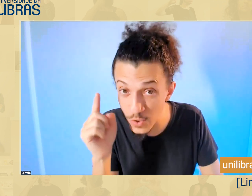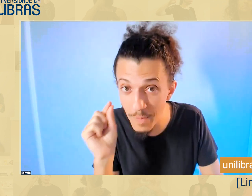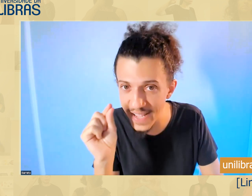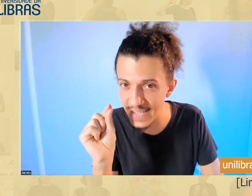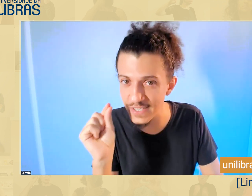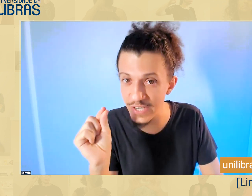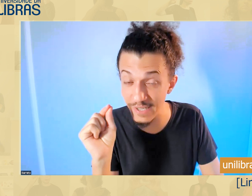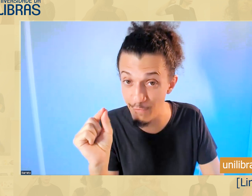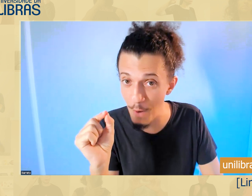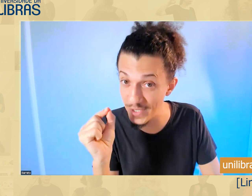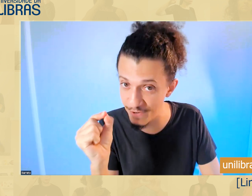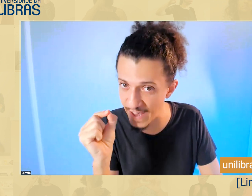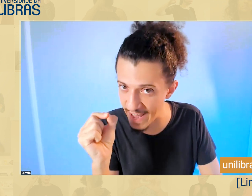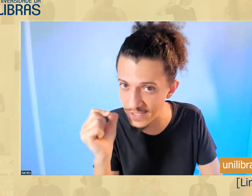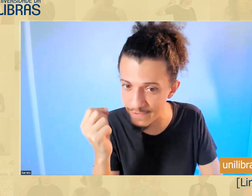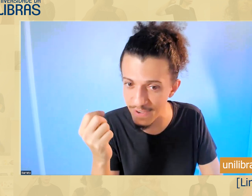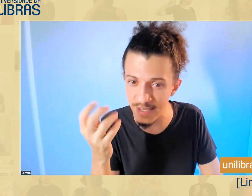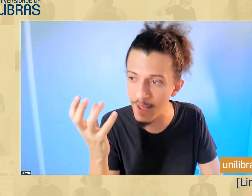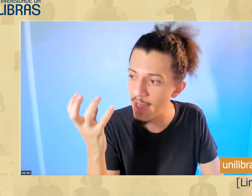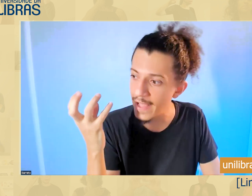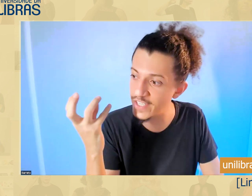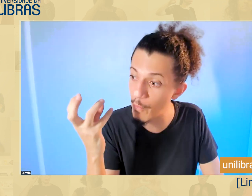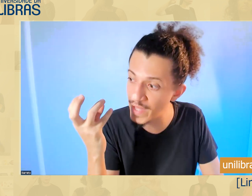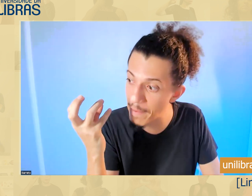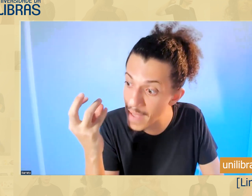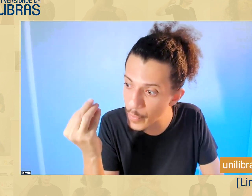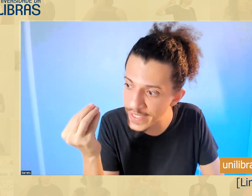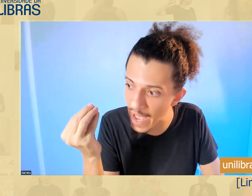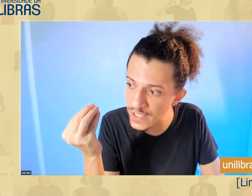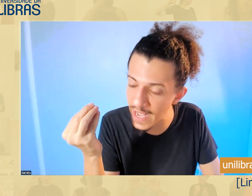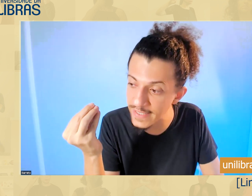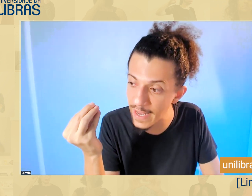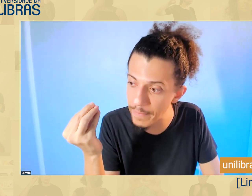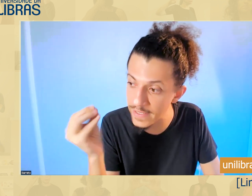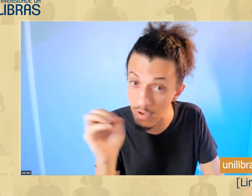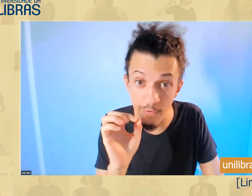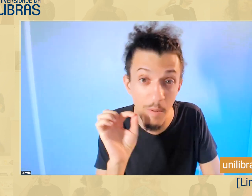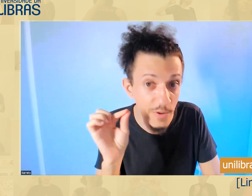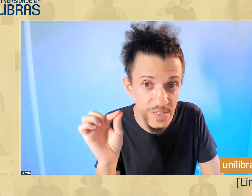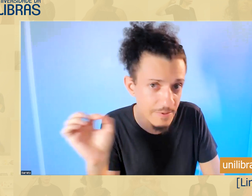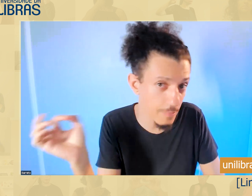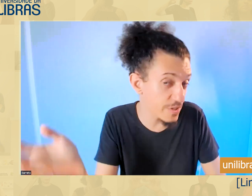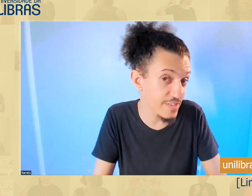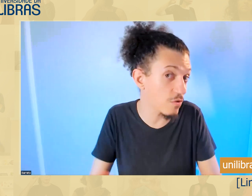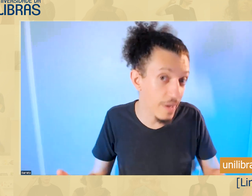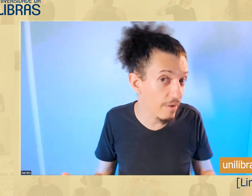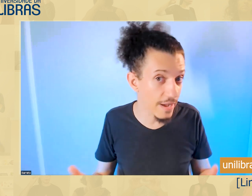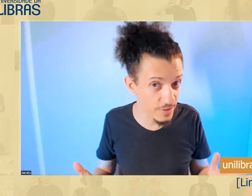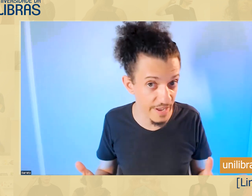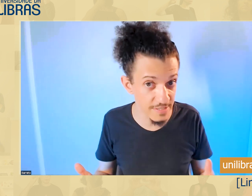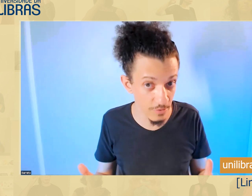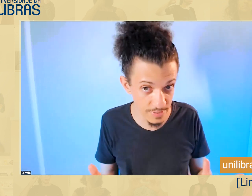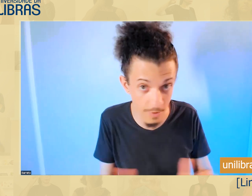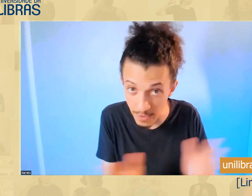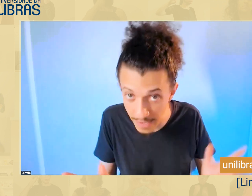eu descobri que existia essa forma diferente de fazer, de eu poder memorizar os sinais da Libras, e que era uma forma muito simples, eu podia fazer em qualquer lugar que